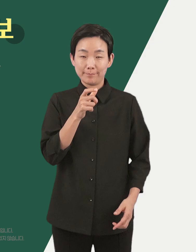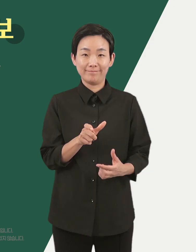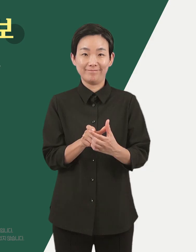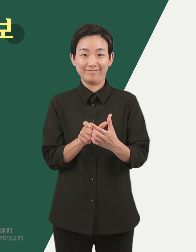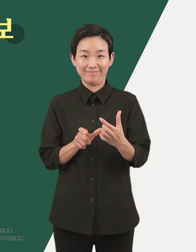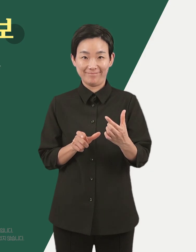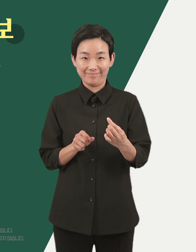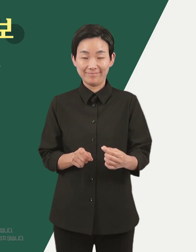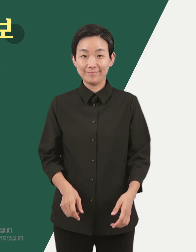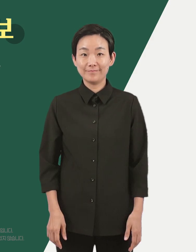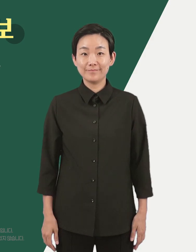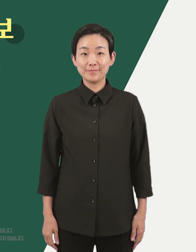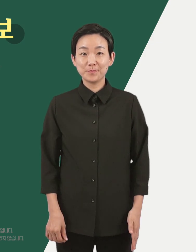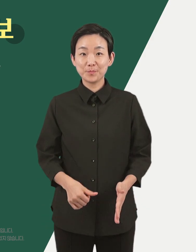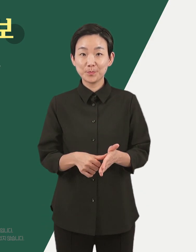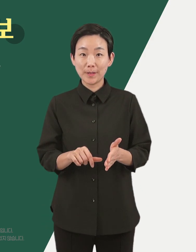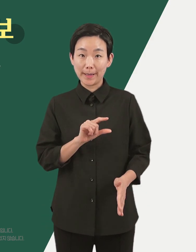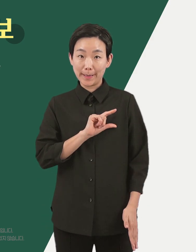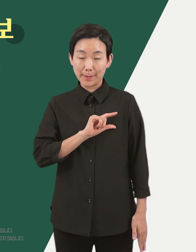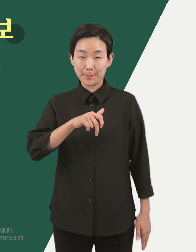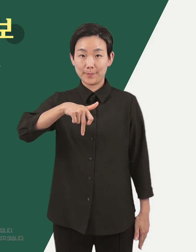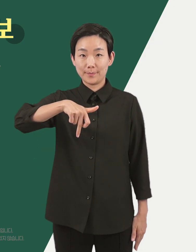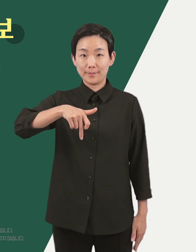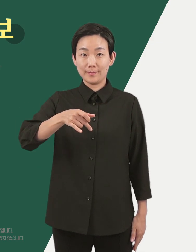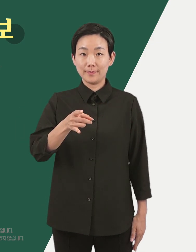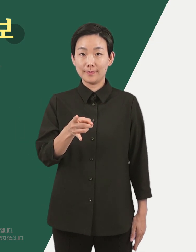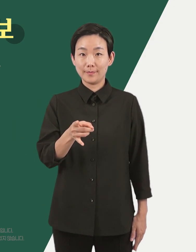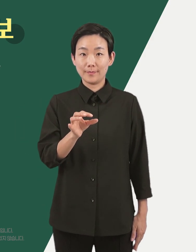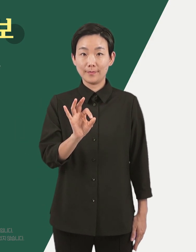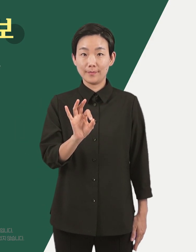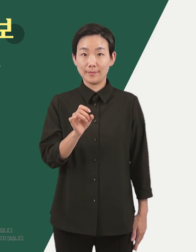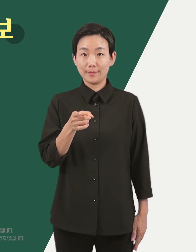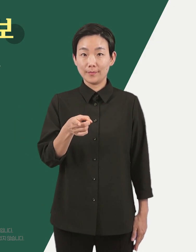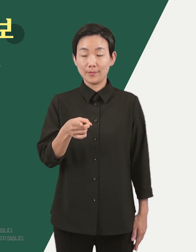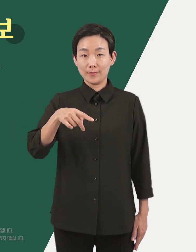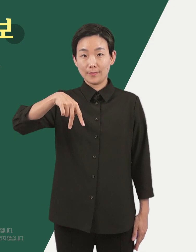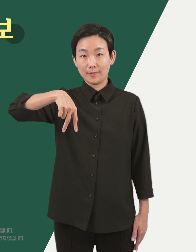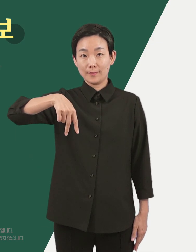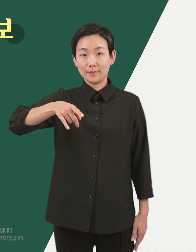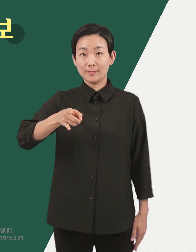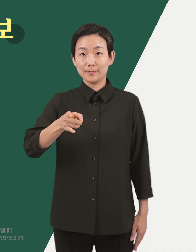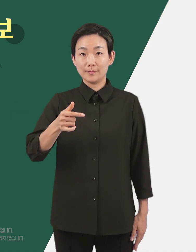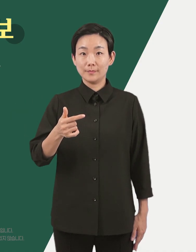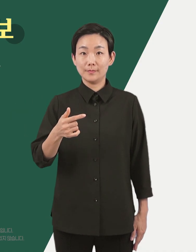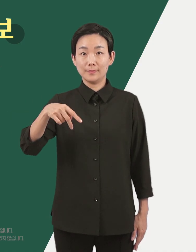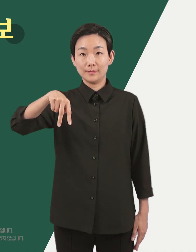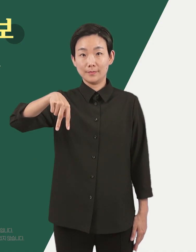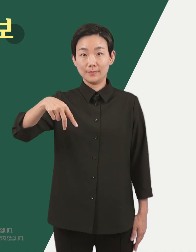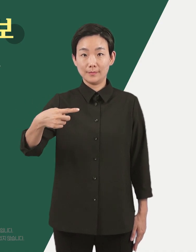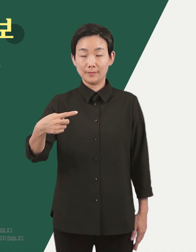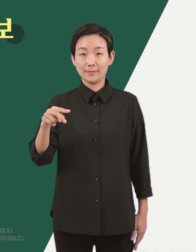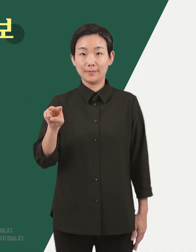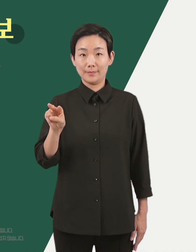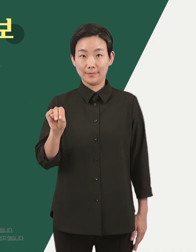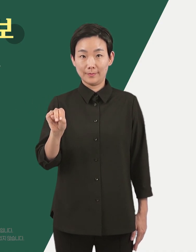측정기. 제품명 케어센스 N. 모델명 GM505PAD. 업체명